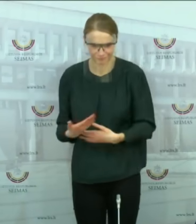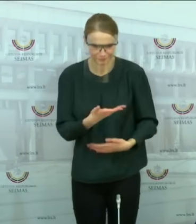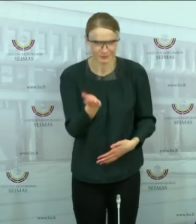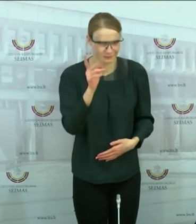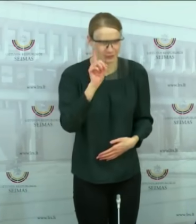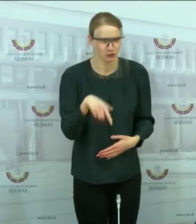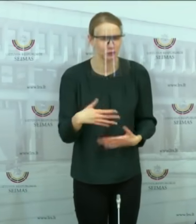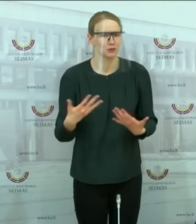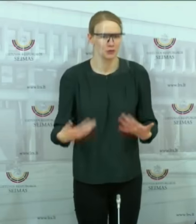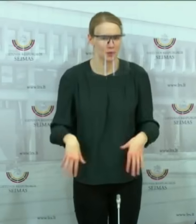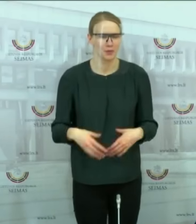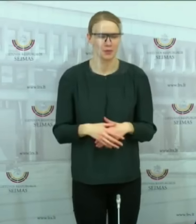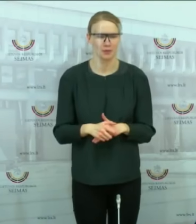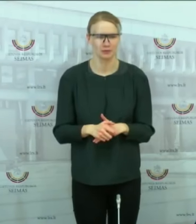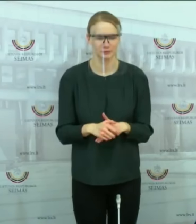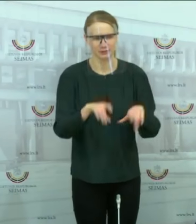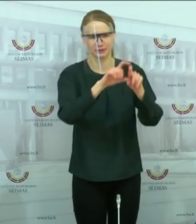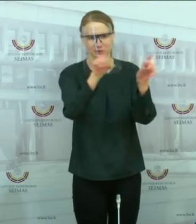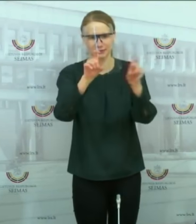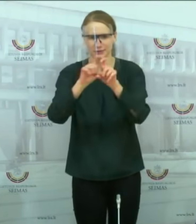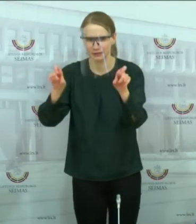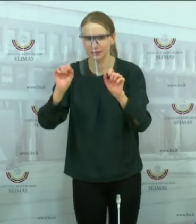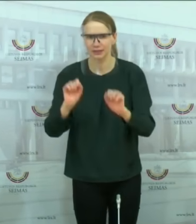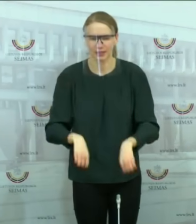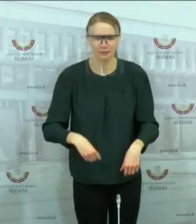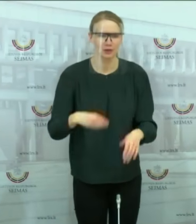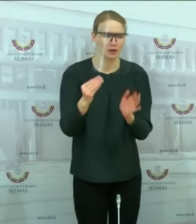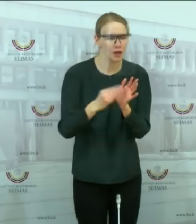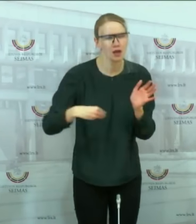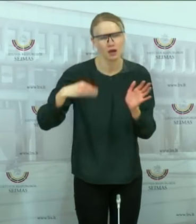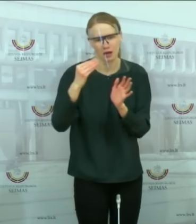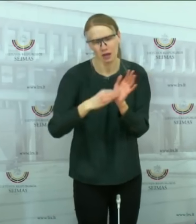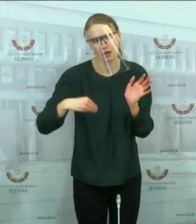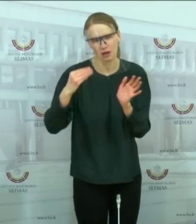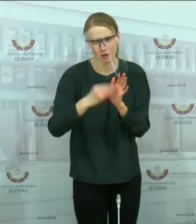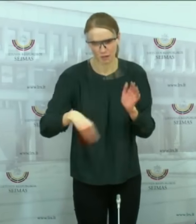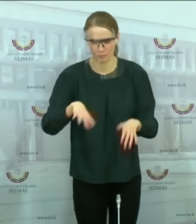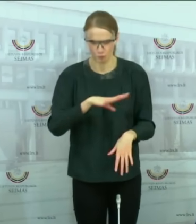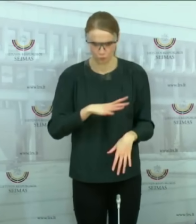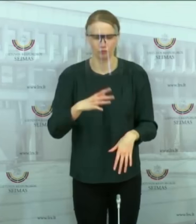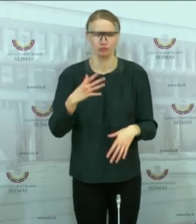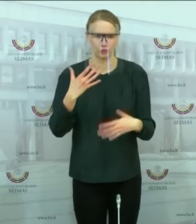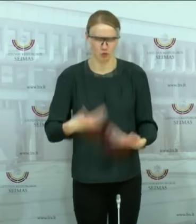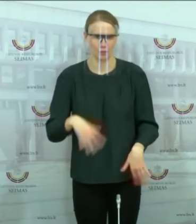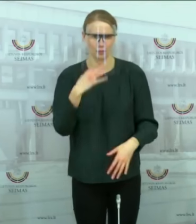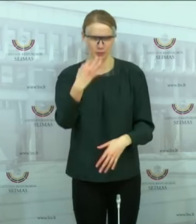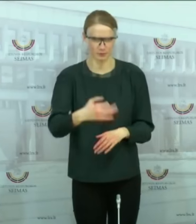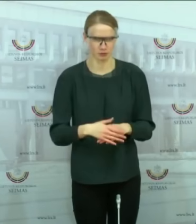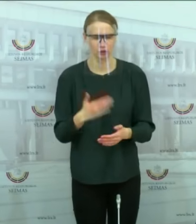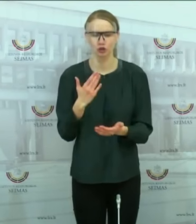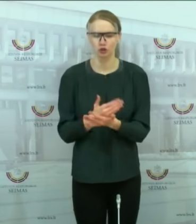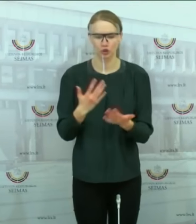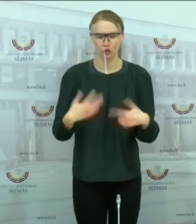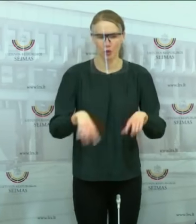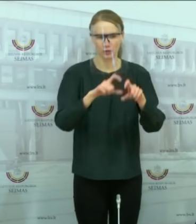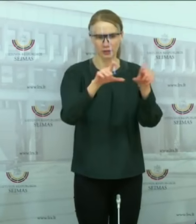įstaigas. Ir jas galima ir dar kartą minėti, bet jau daug kartų jos buvo minėtos. Jos dabar po truputį grįžinėja į